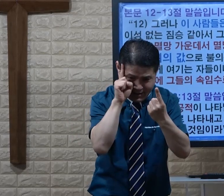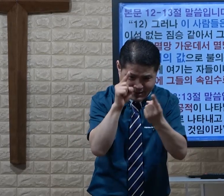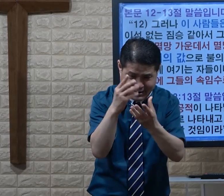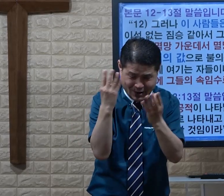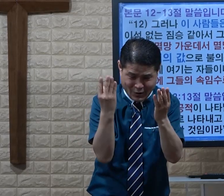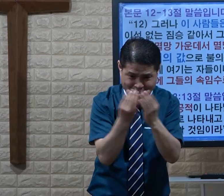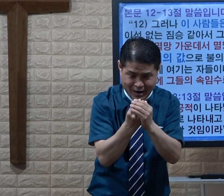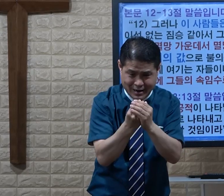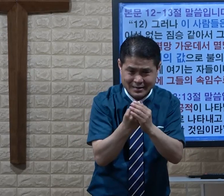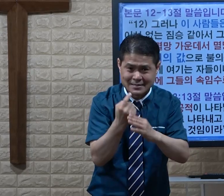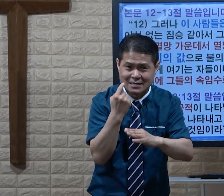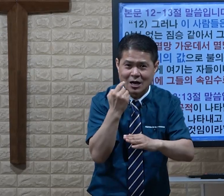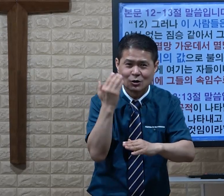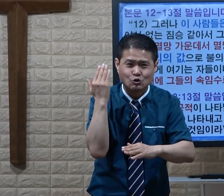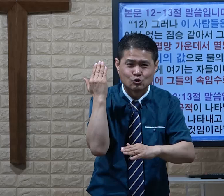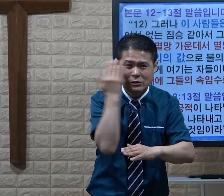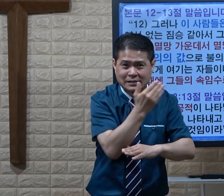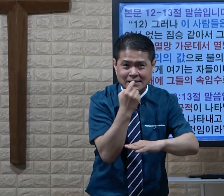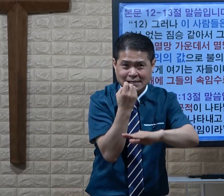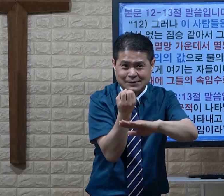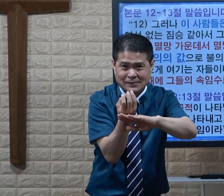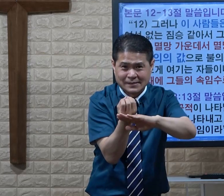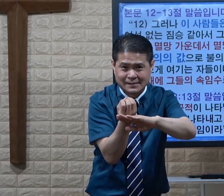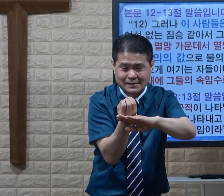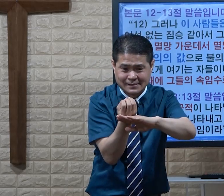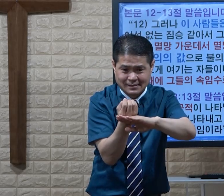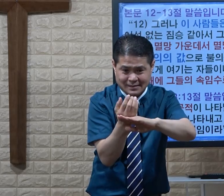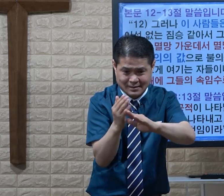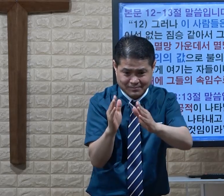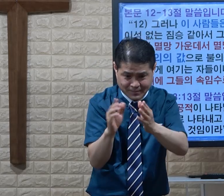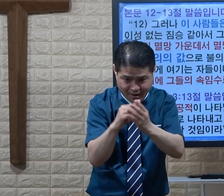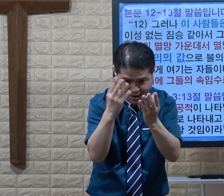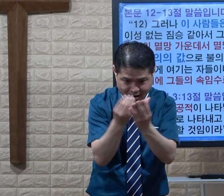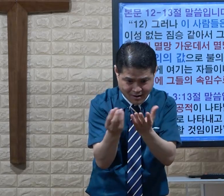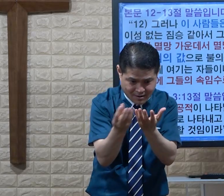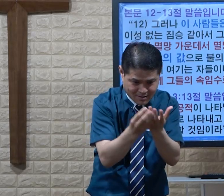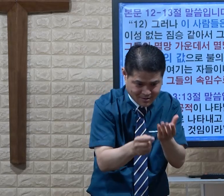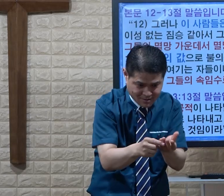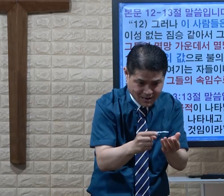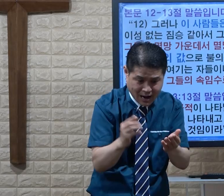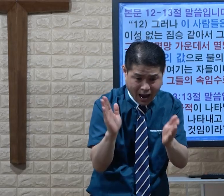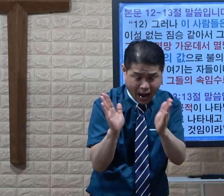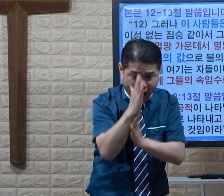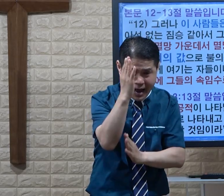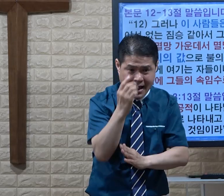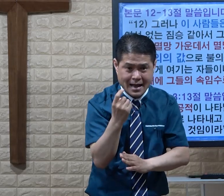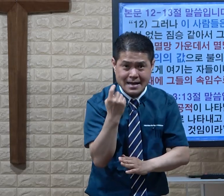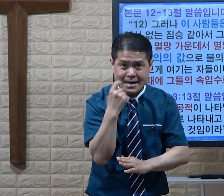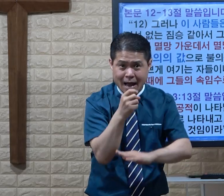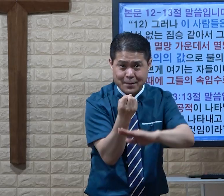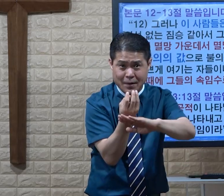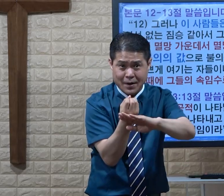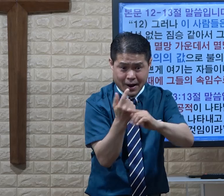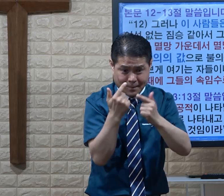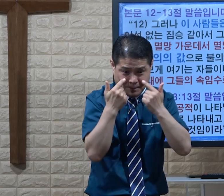온전하게 불순물을 녹여서 정말 순전한 금을 만들고